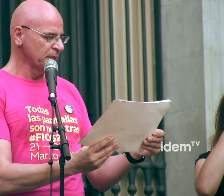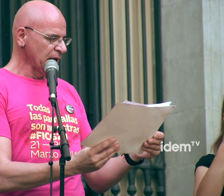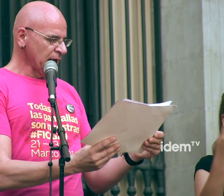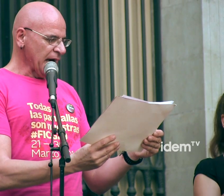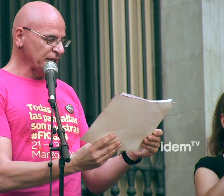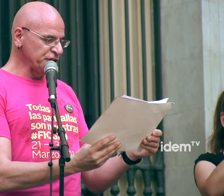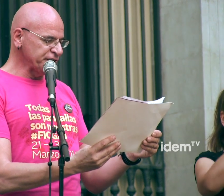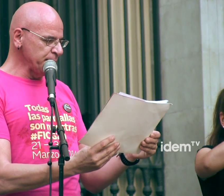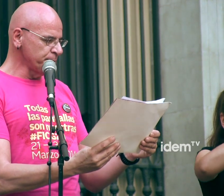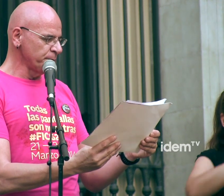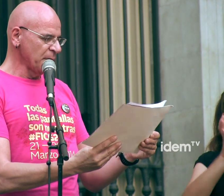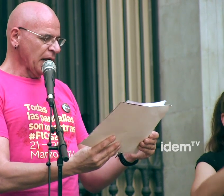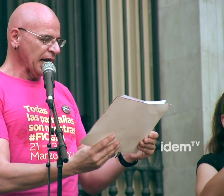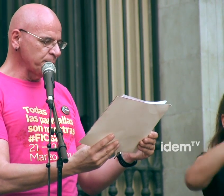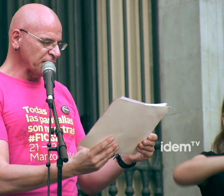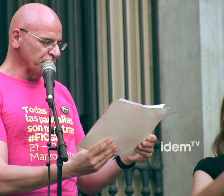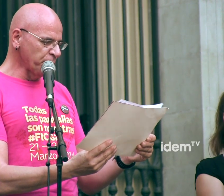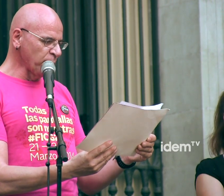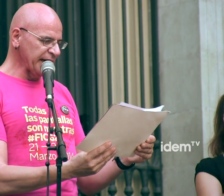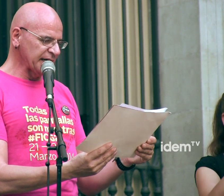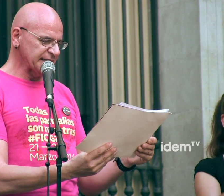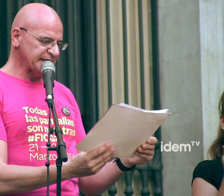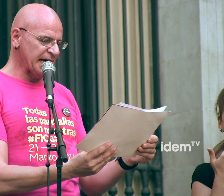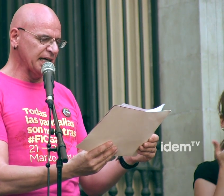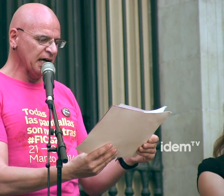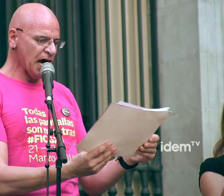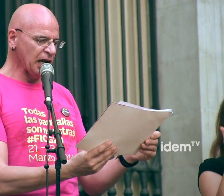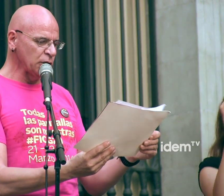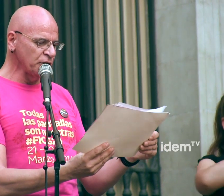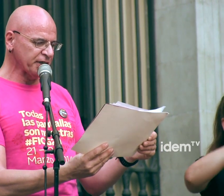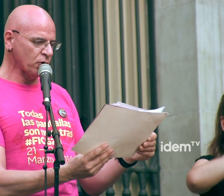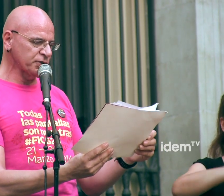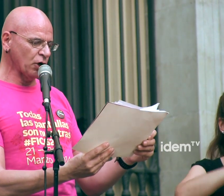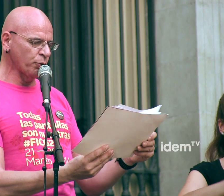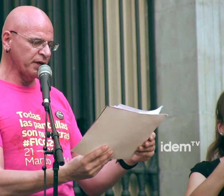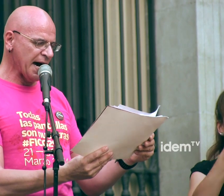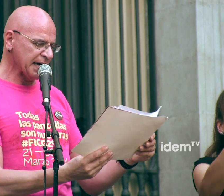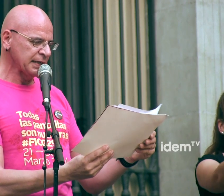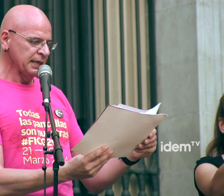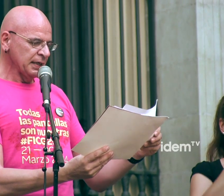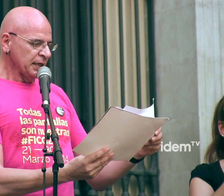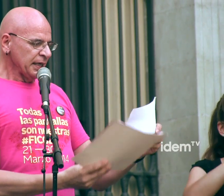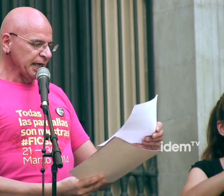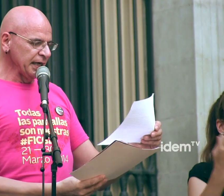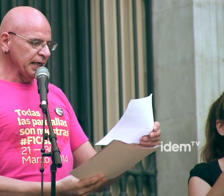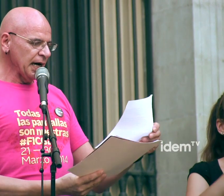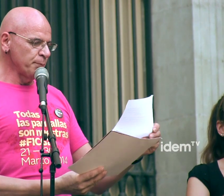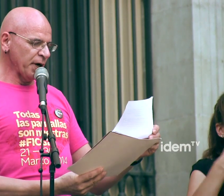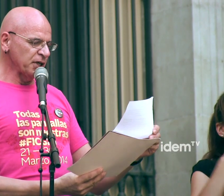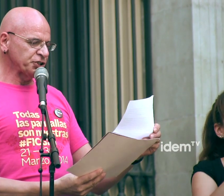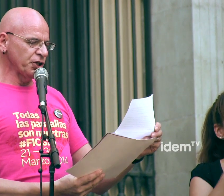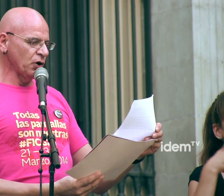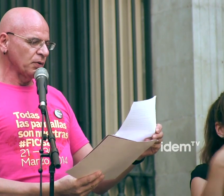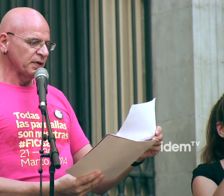interna. Exigim la inversió pública necessària en la lluita contra l'UVIH i